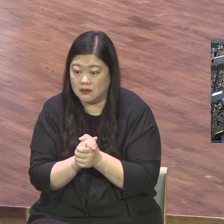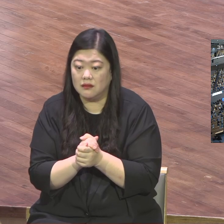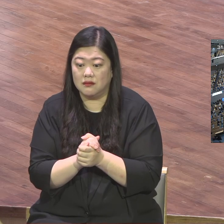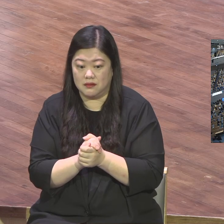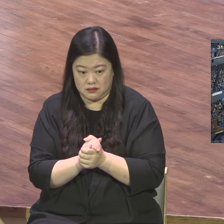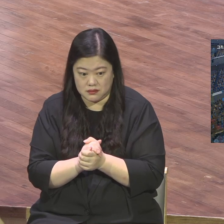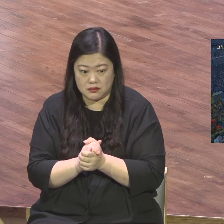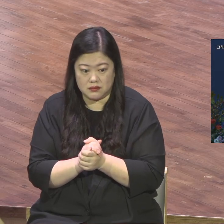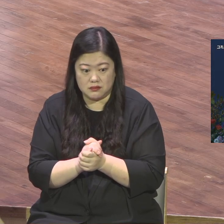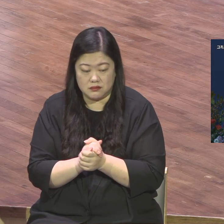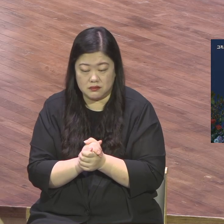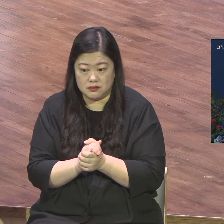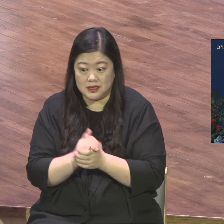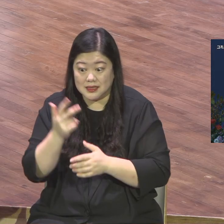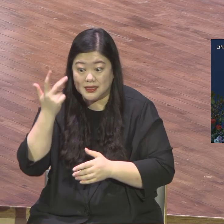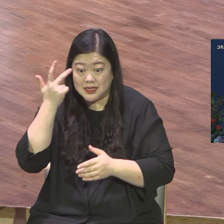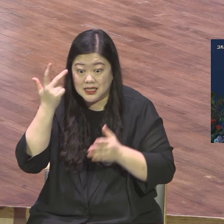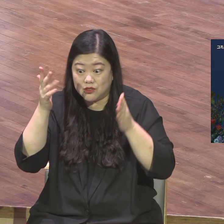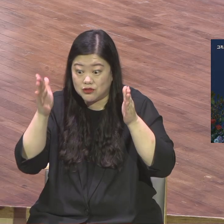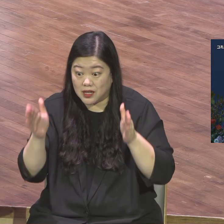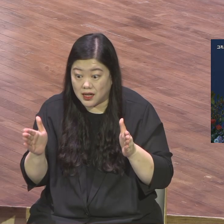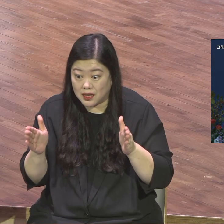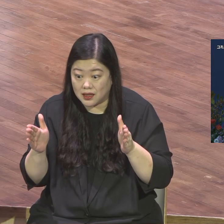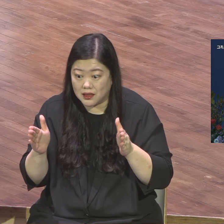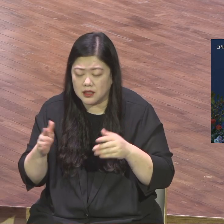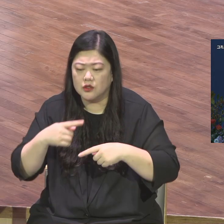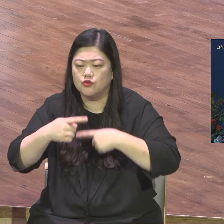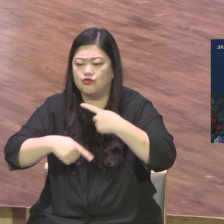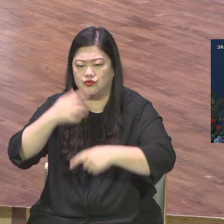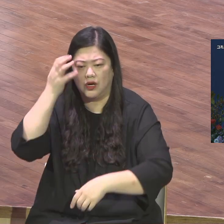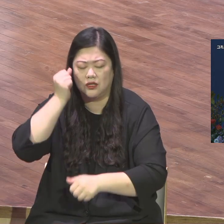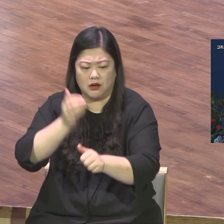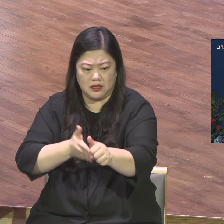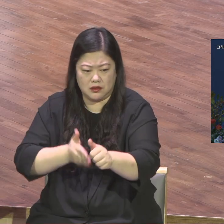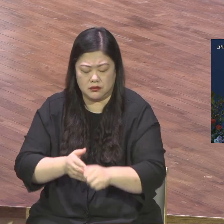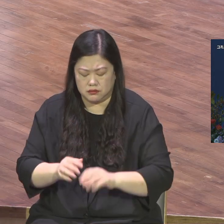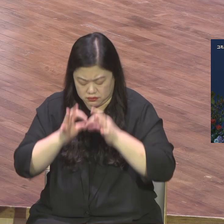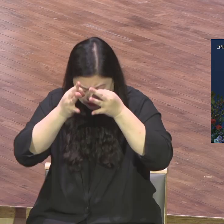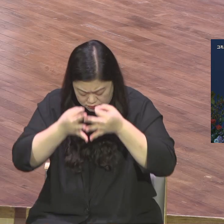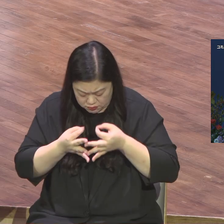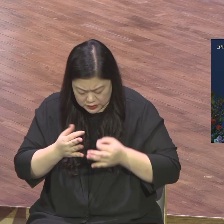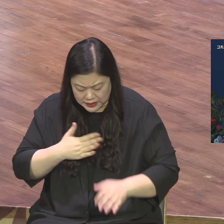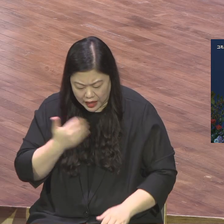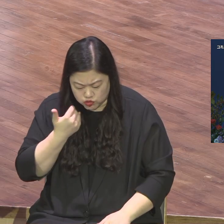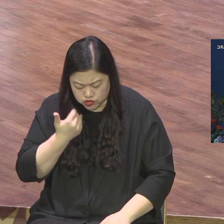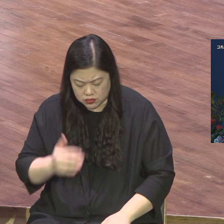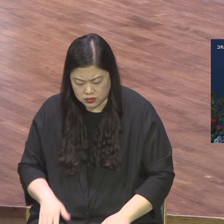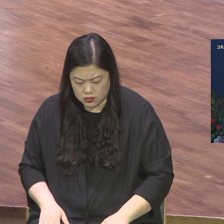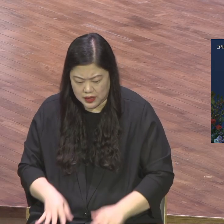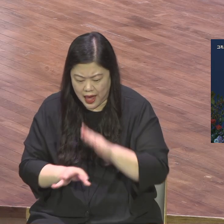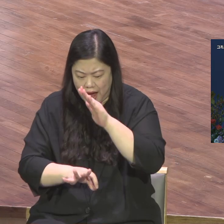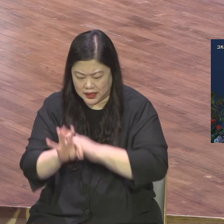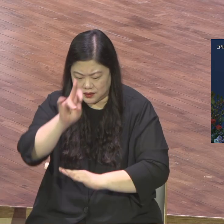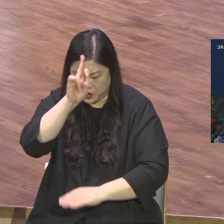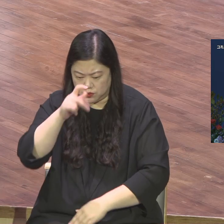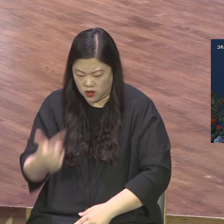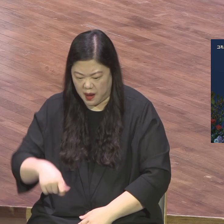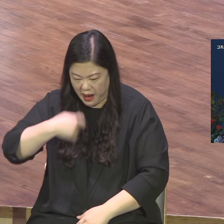일주일 내내, 일주일 이번 주간만이라 좀 묵상해 보세요. 내가 누구냐? 새끼 밥 먹으려고 존재한